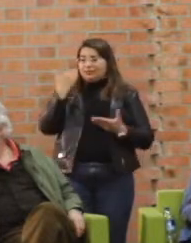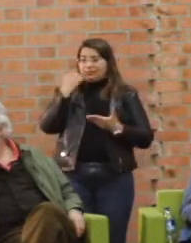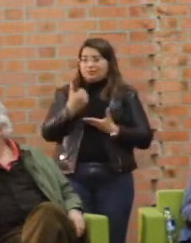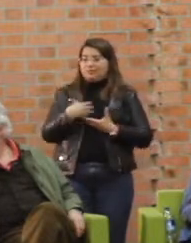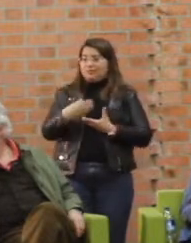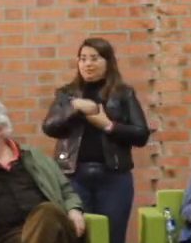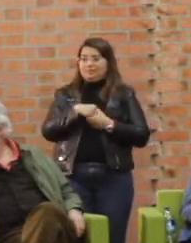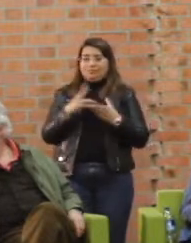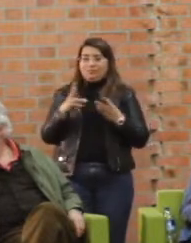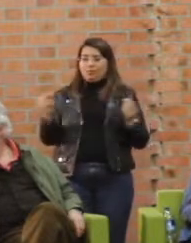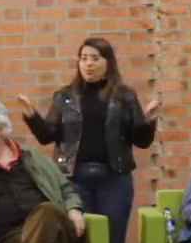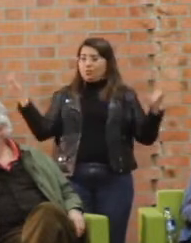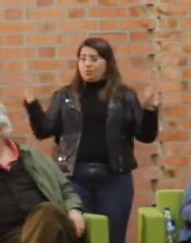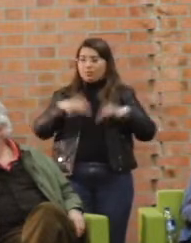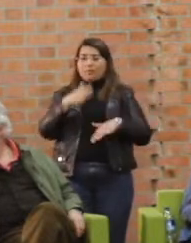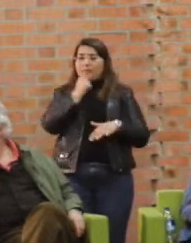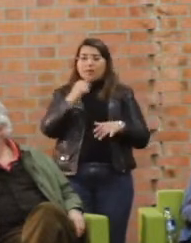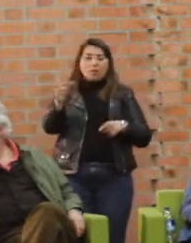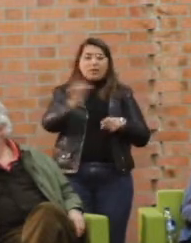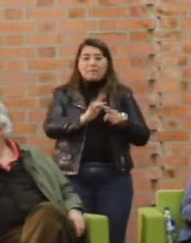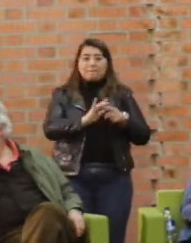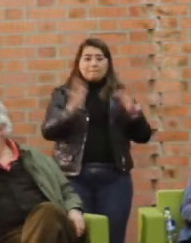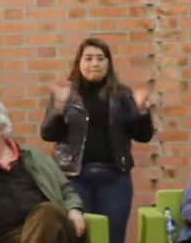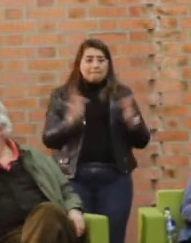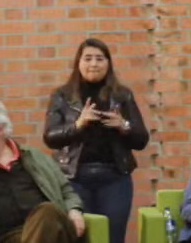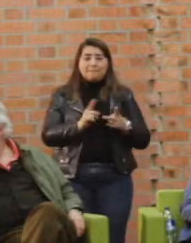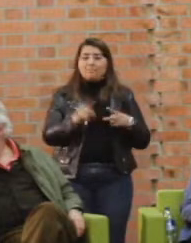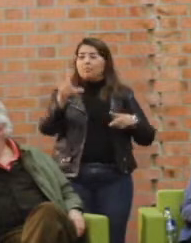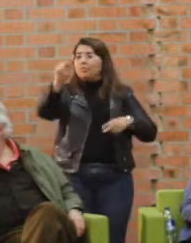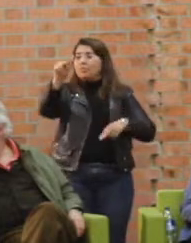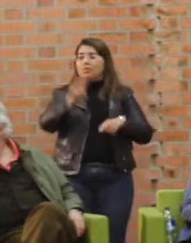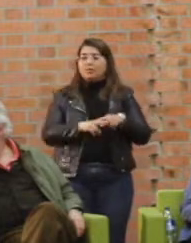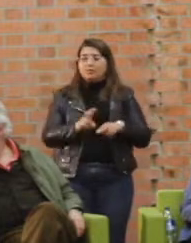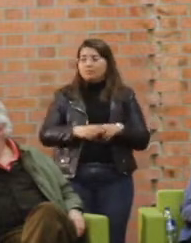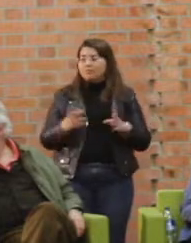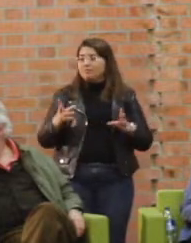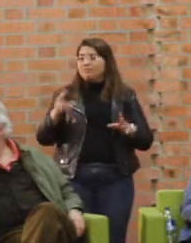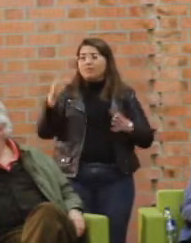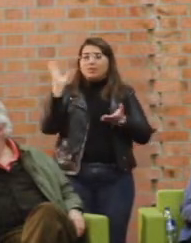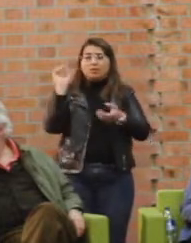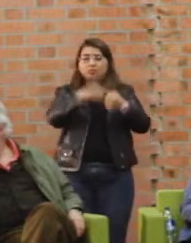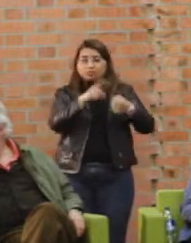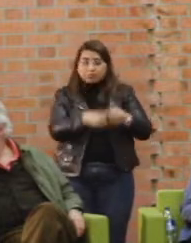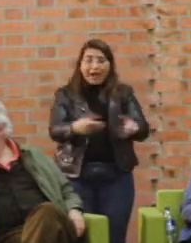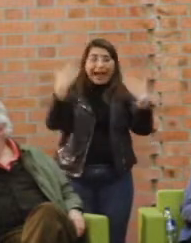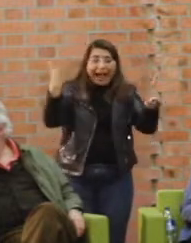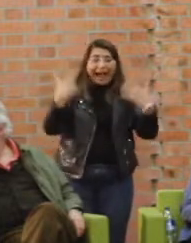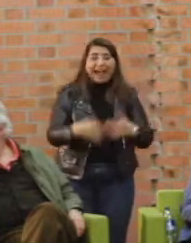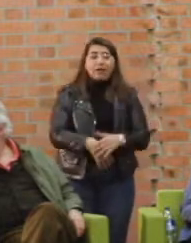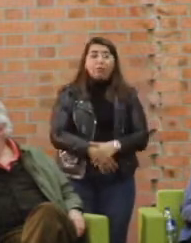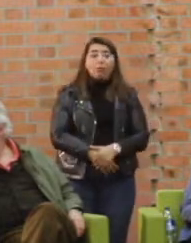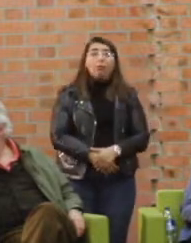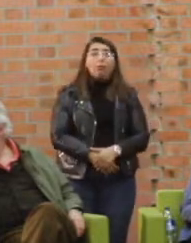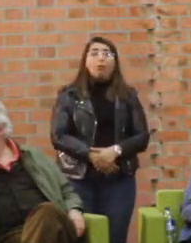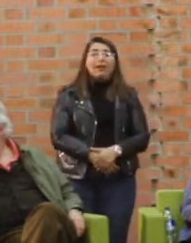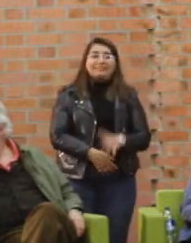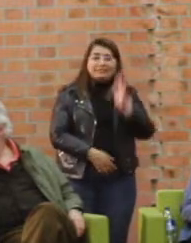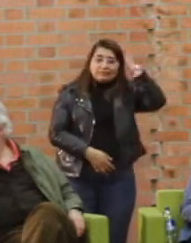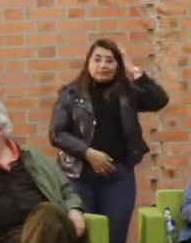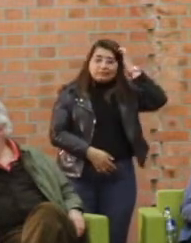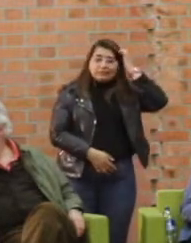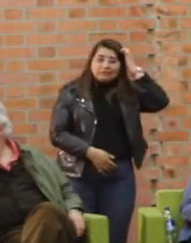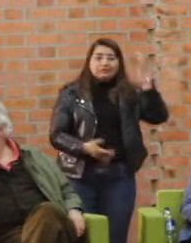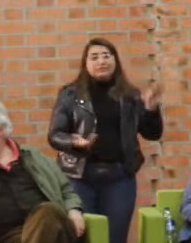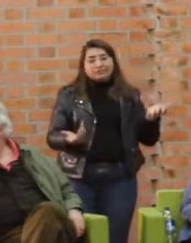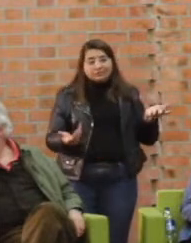discapacidad no llegan no aplican no se presentan no se postulan y Y eso tiene que ver sobre todo